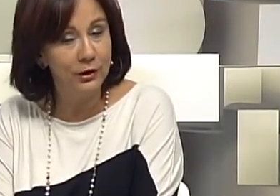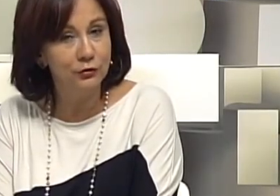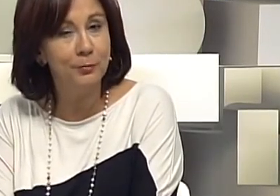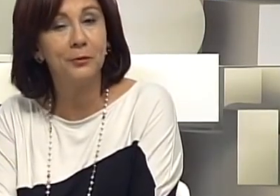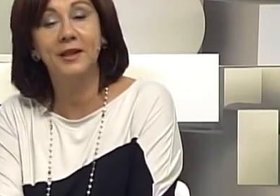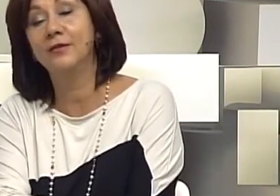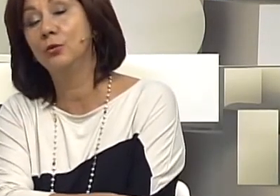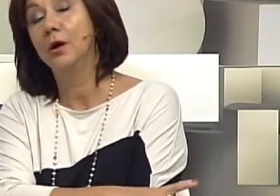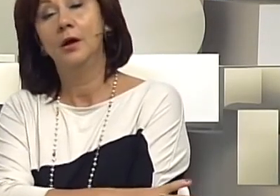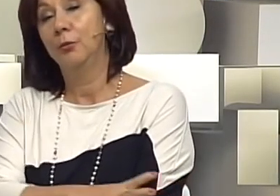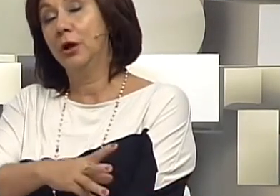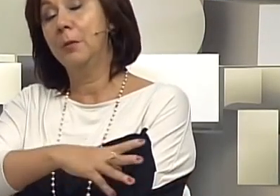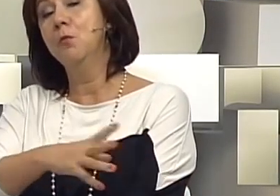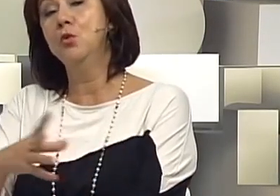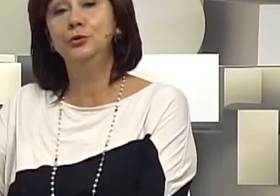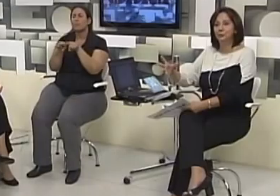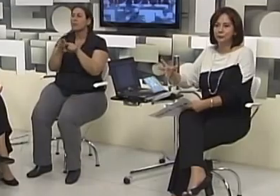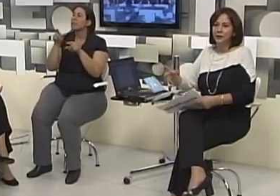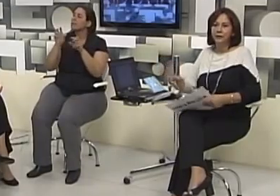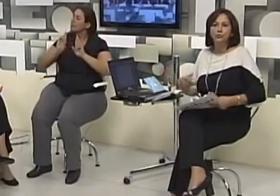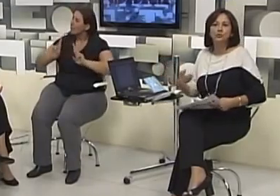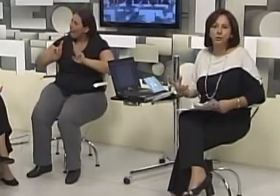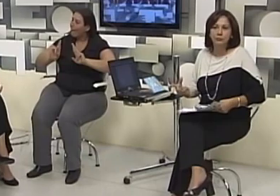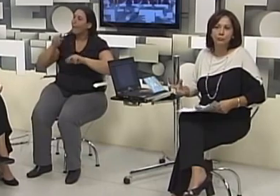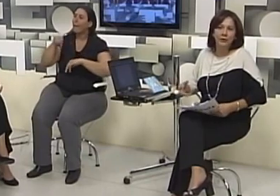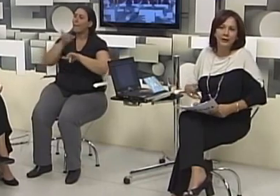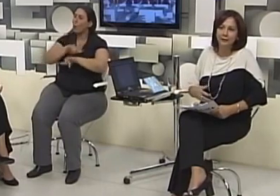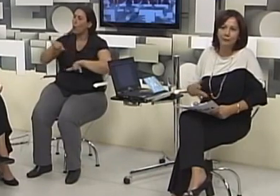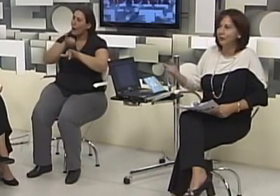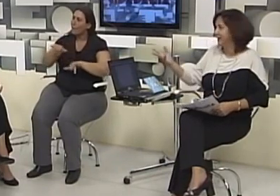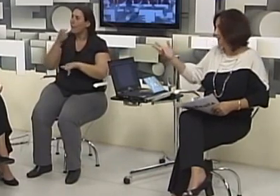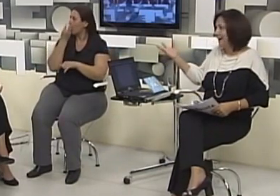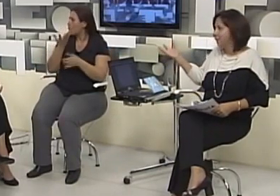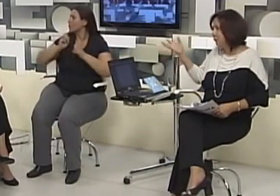nessa noite. Espero que tenha sido um programa muito instrutivo, né?